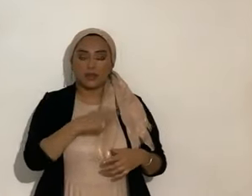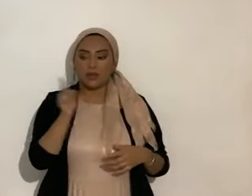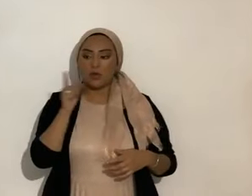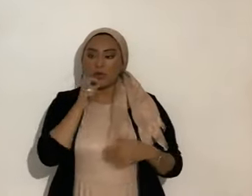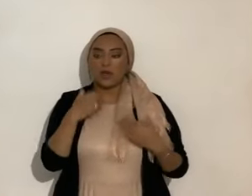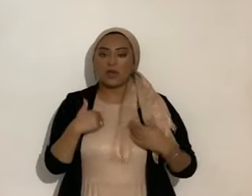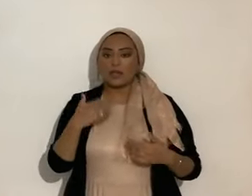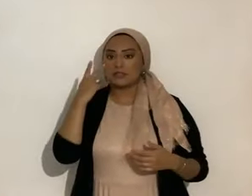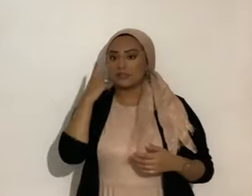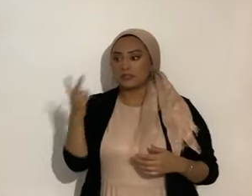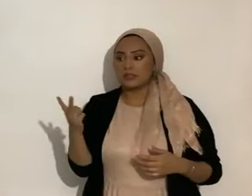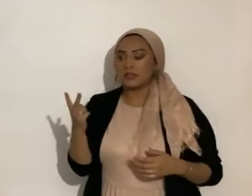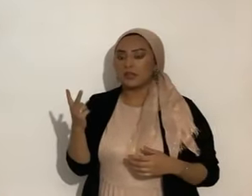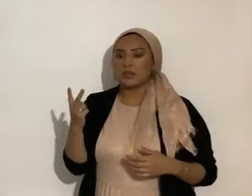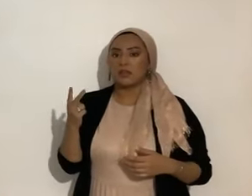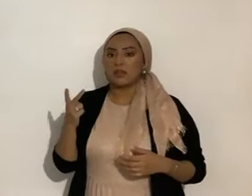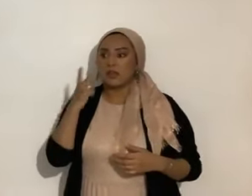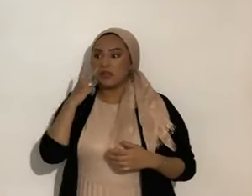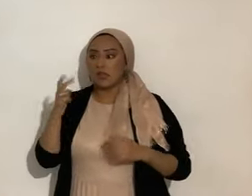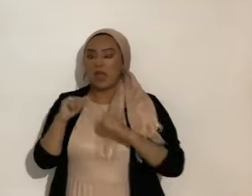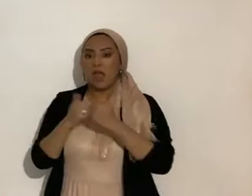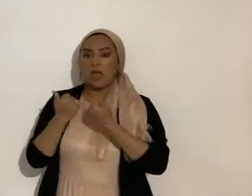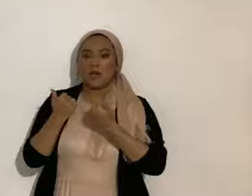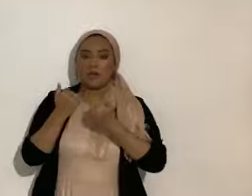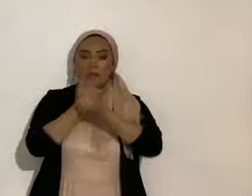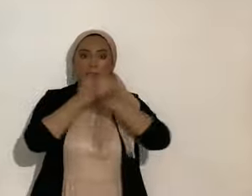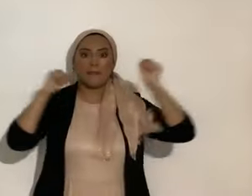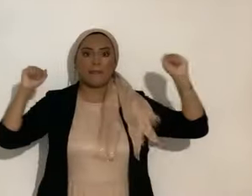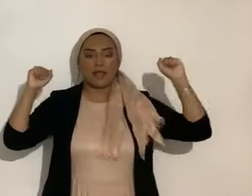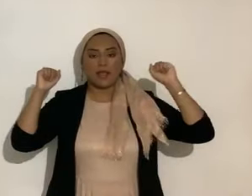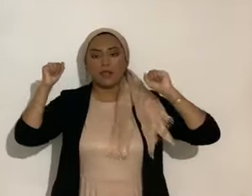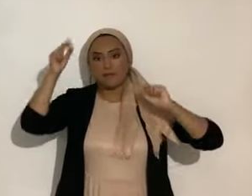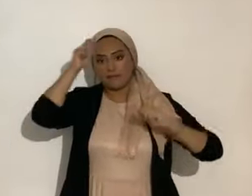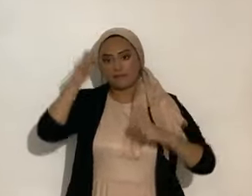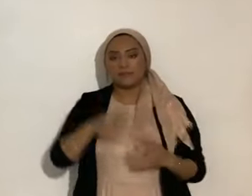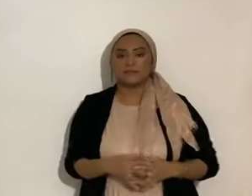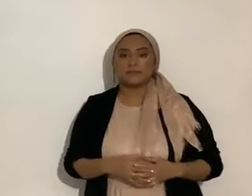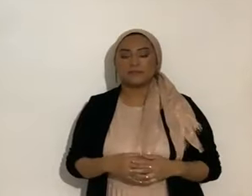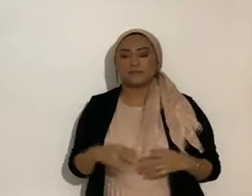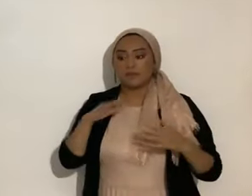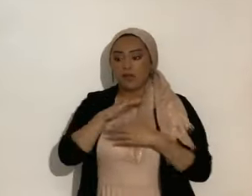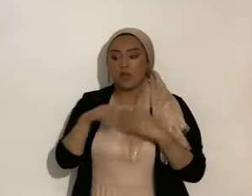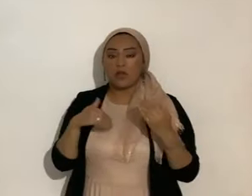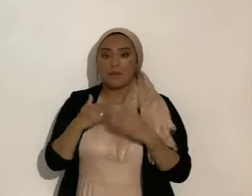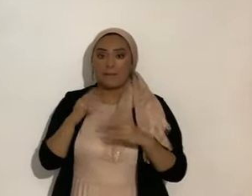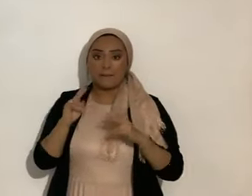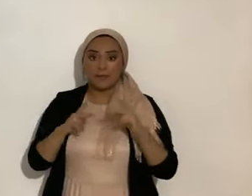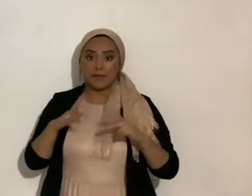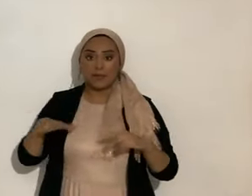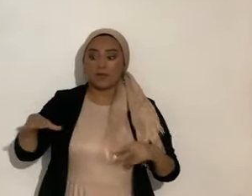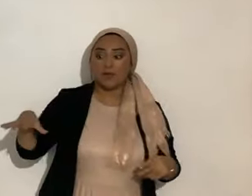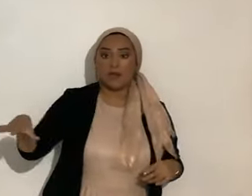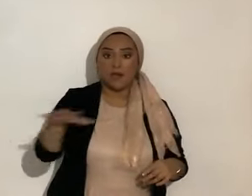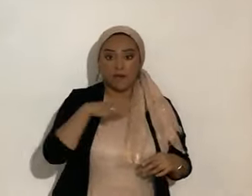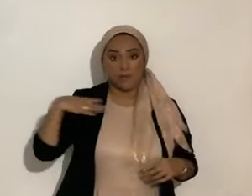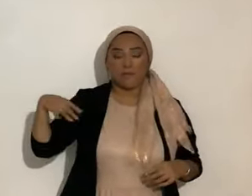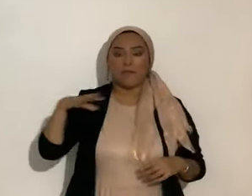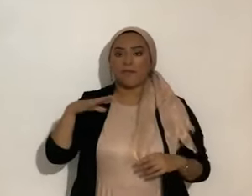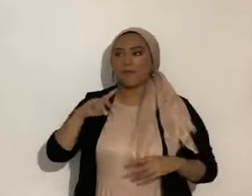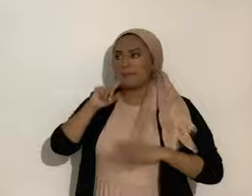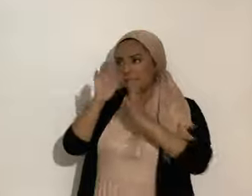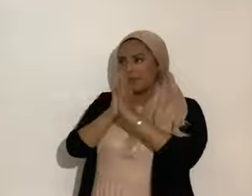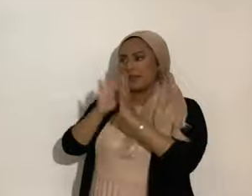visto les contaron cómo había sido salvado el endemoniado. Entonces toda la multitud de la región alrededor de los gadarenos le